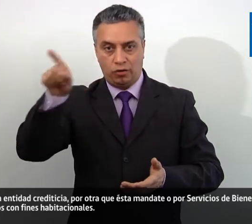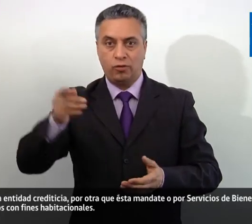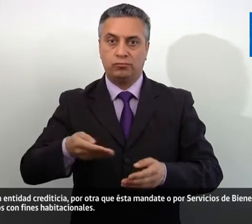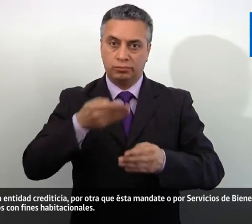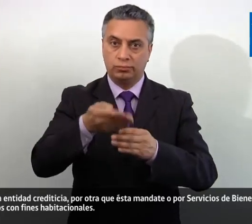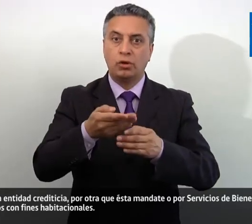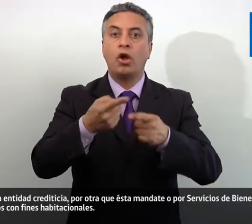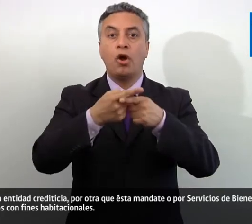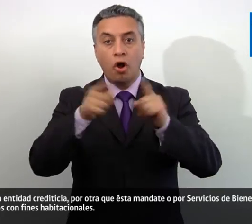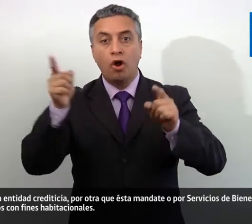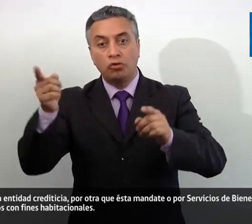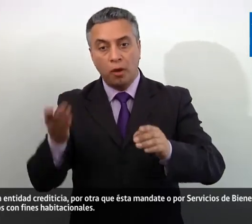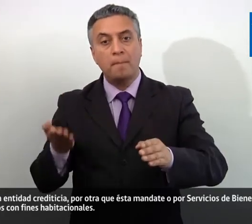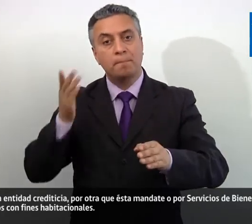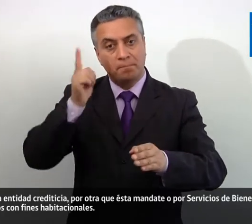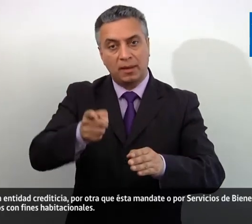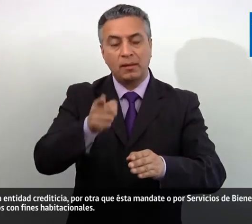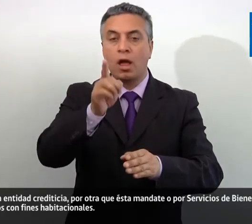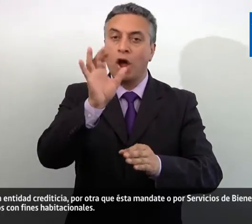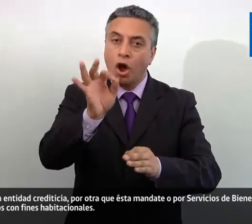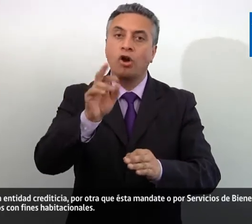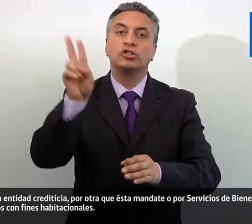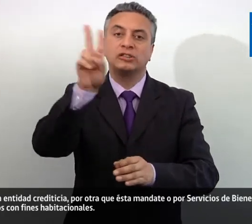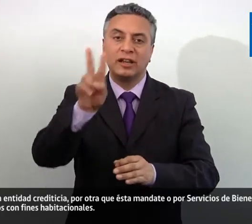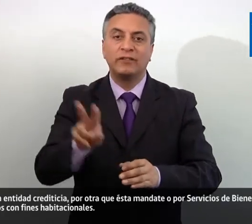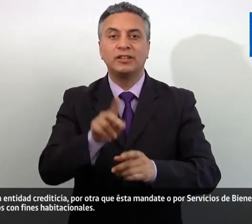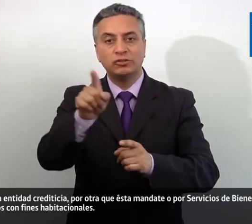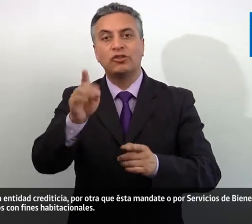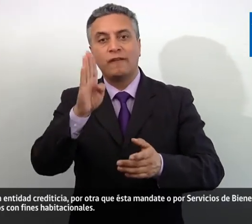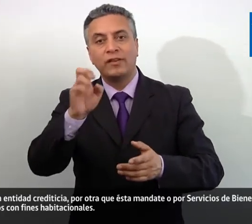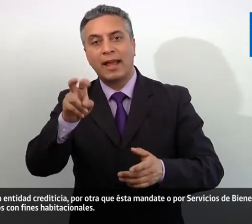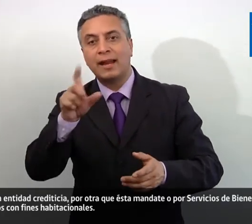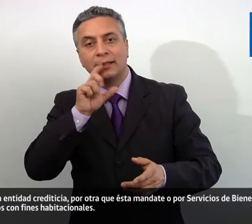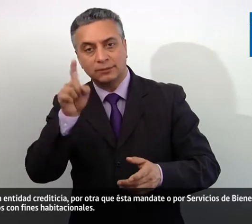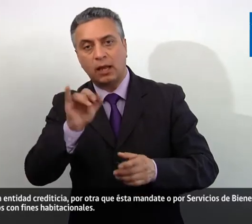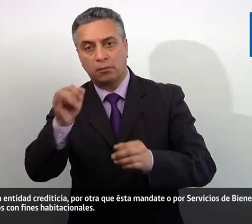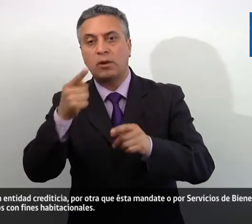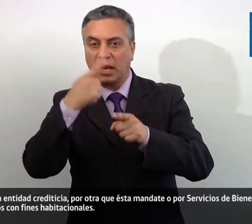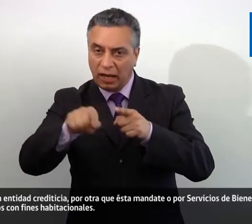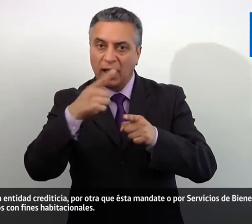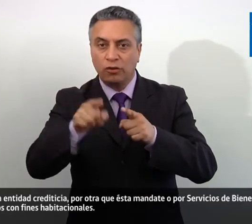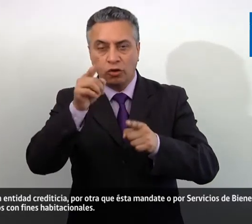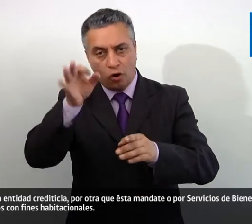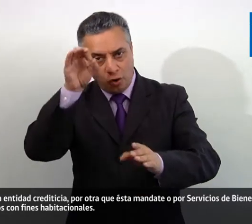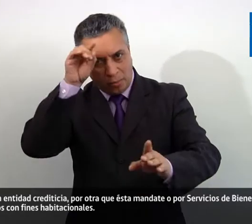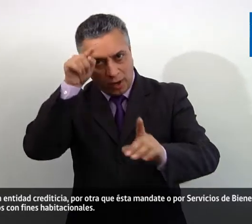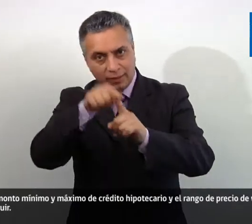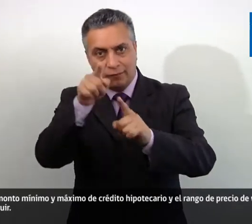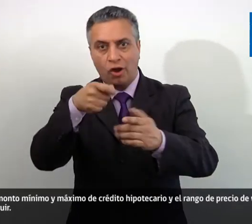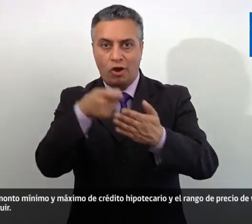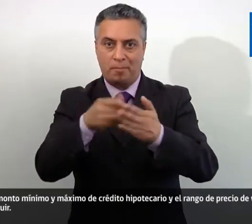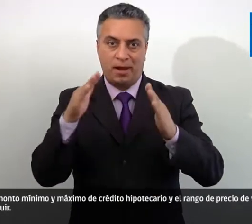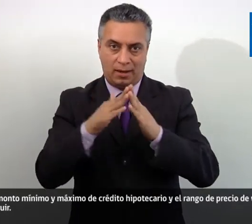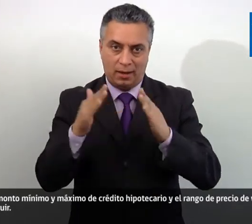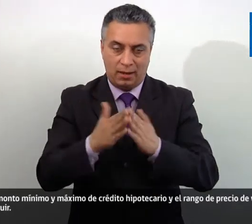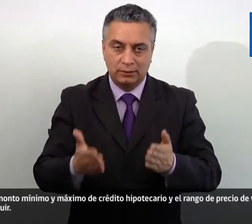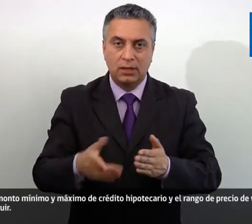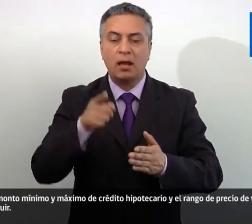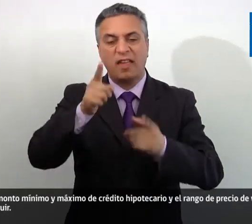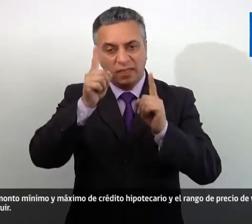por otra que ésta mandate o por servicio de bienestar que otorguen créditos o fines habitacionales. Debe señalar el monto